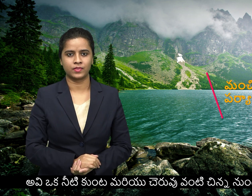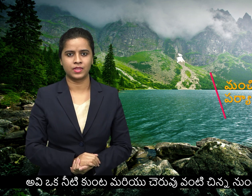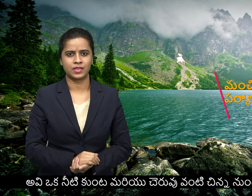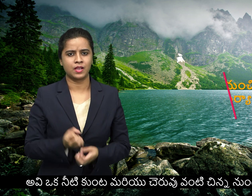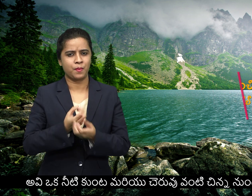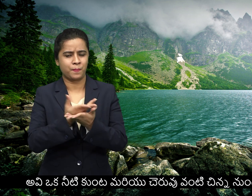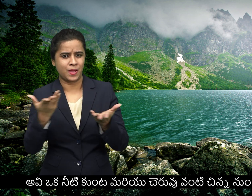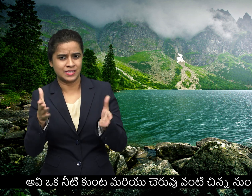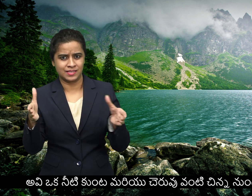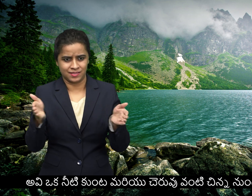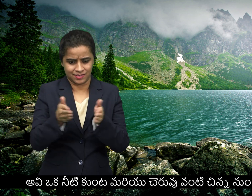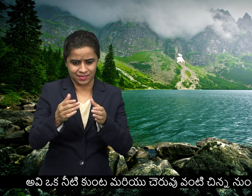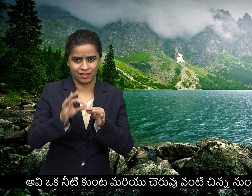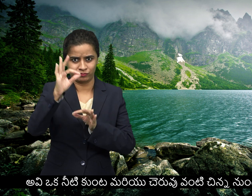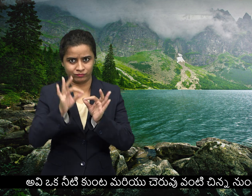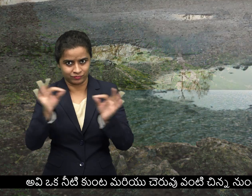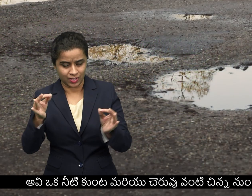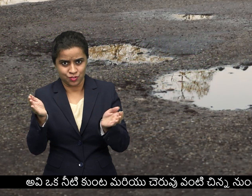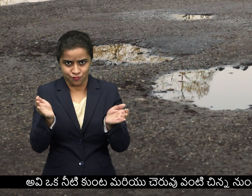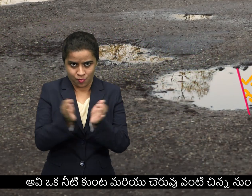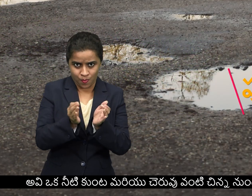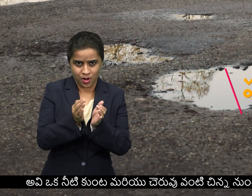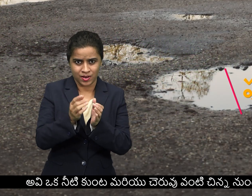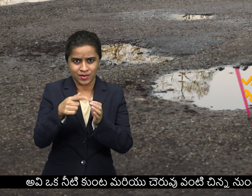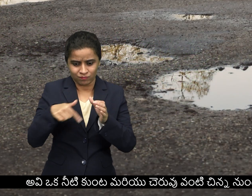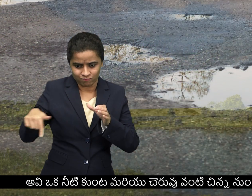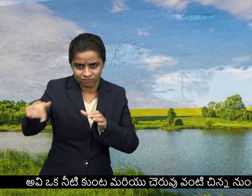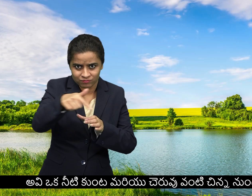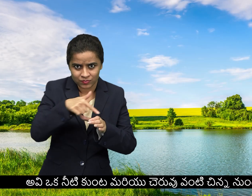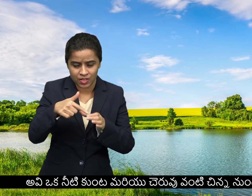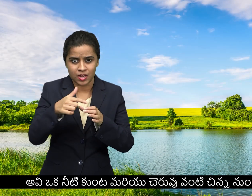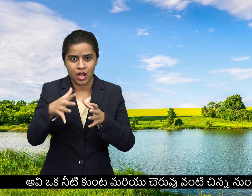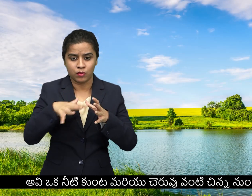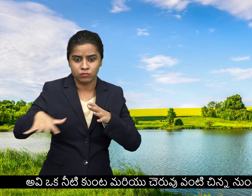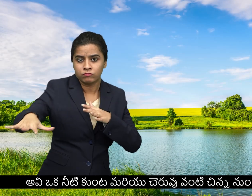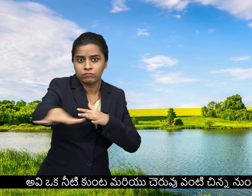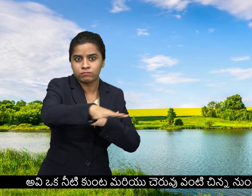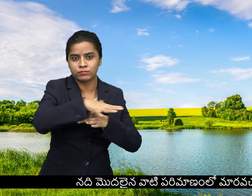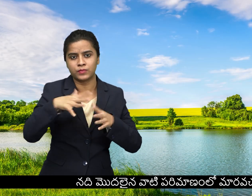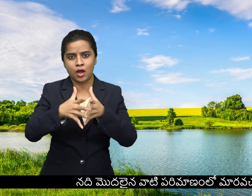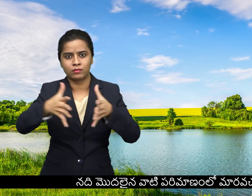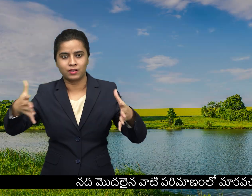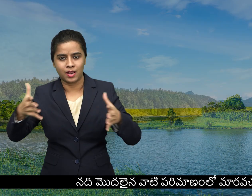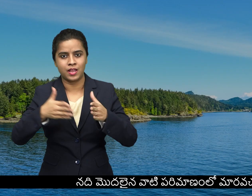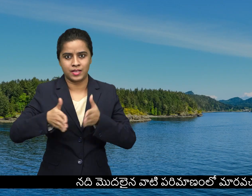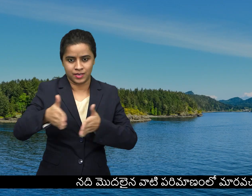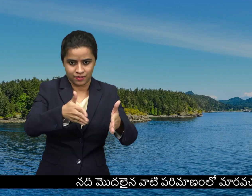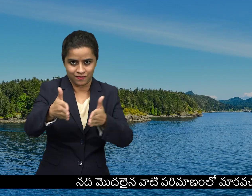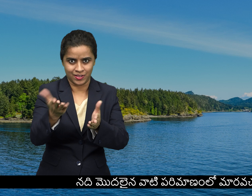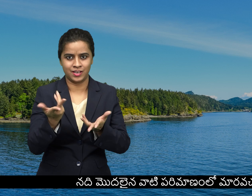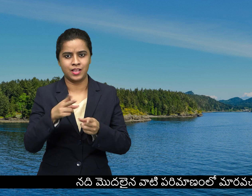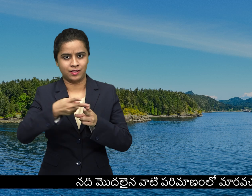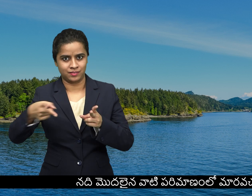అవి ఒక నీటి కుంట మరియు చెరువు వంటి చిన్న నుండి పెద్ద సరస్సు, నది మొదలైన